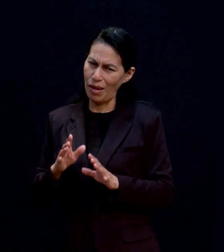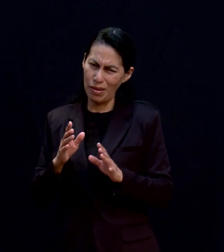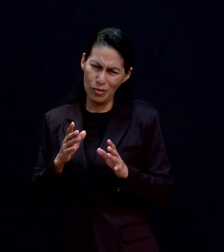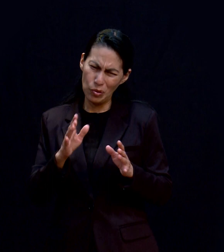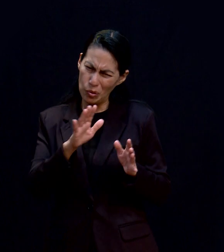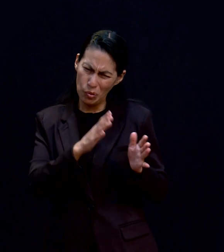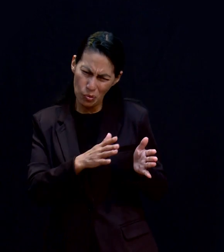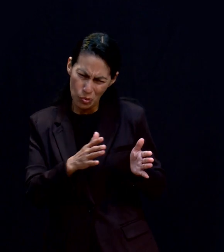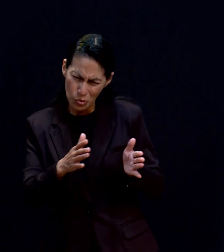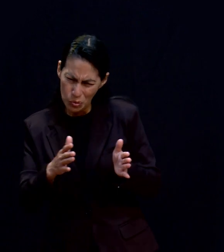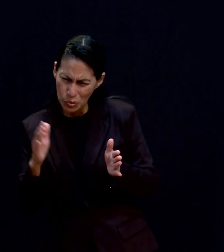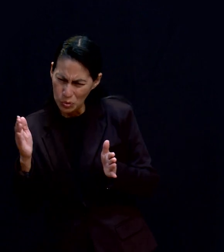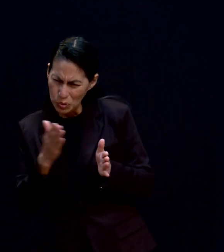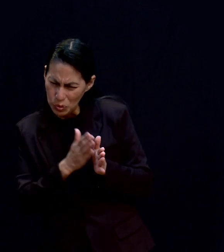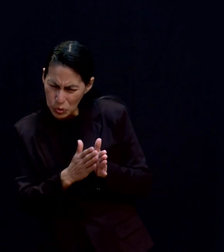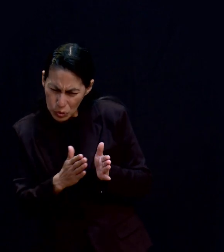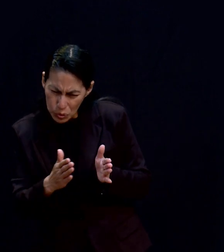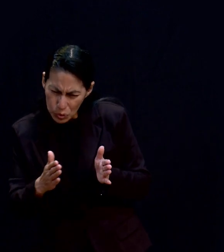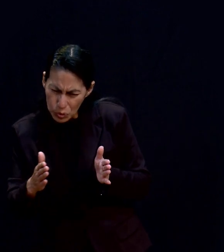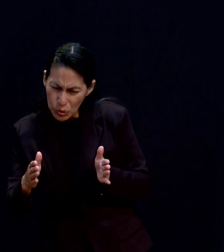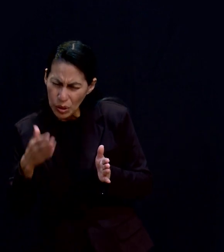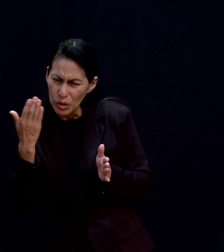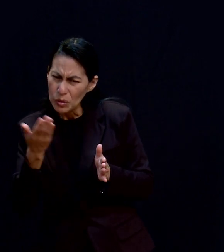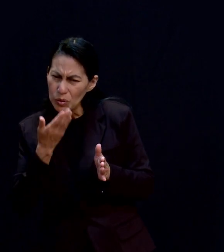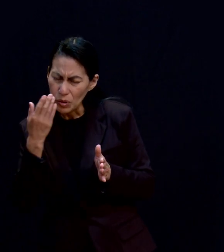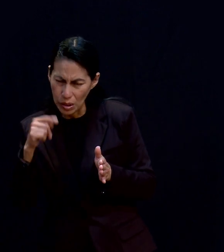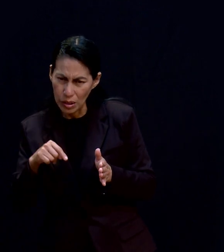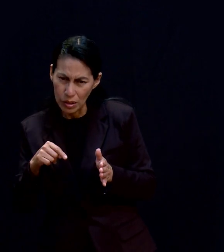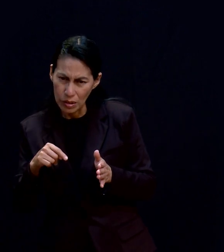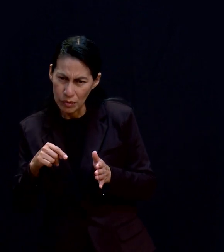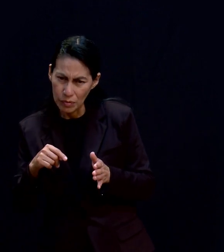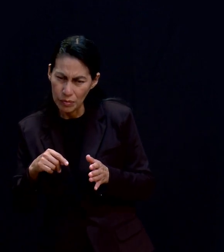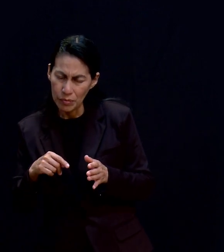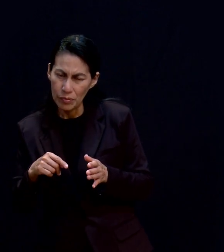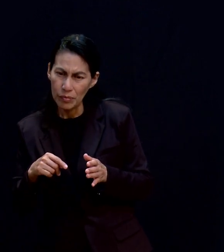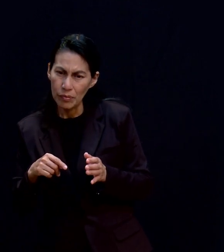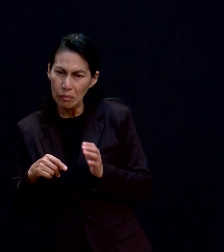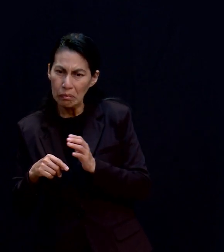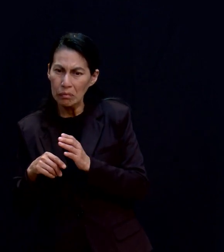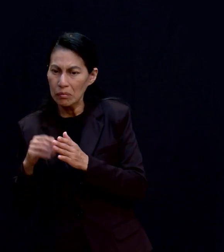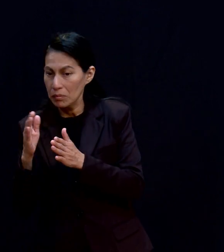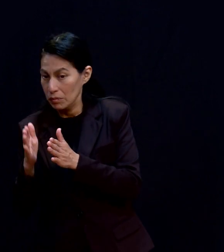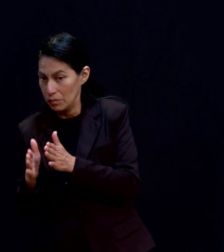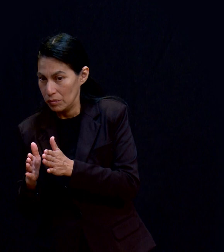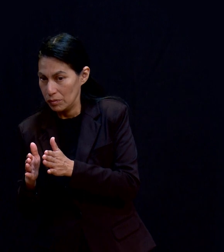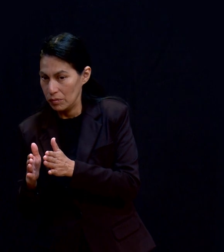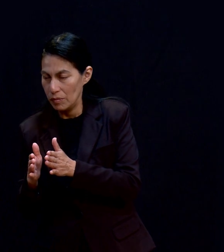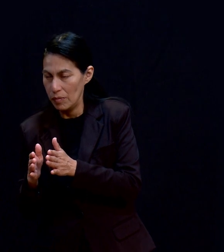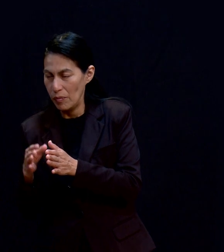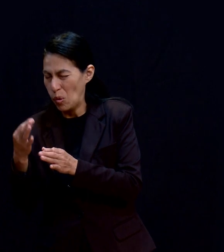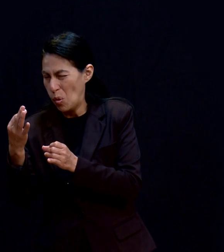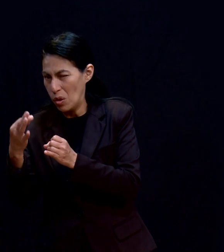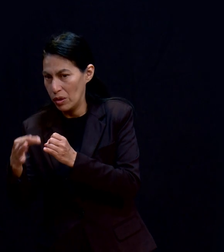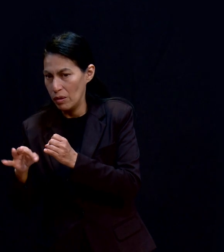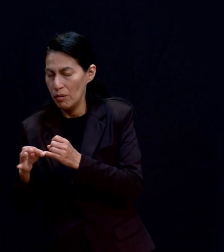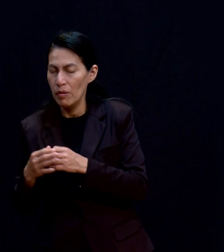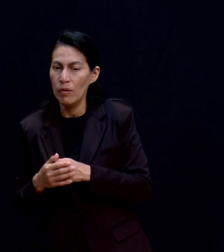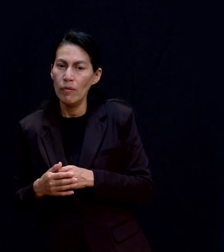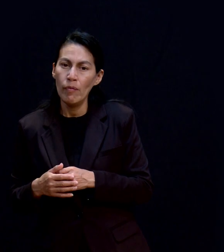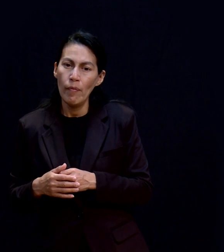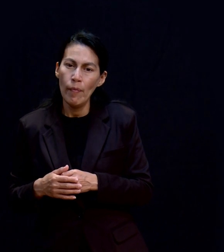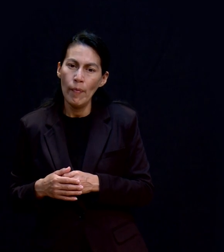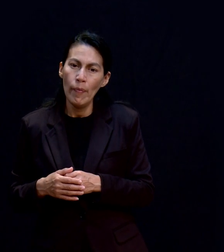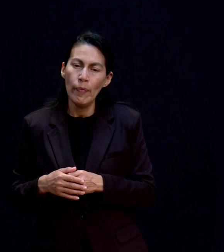término de este proceso que les estoy platicando de estudiar el posgrado aquí en la universidad y